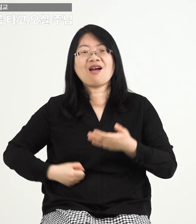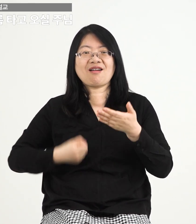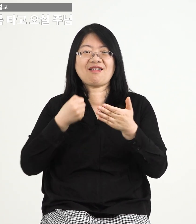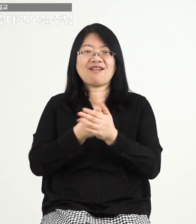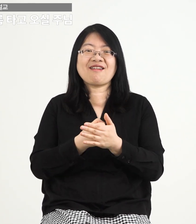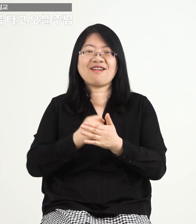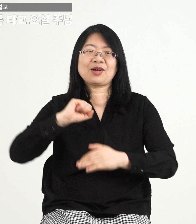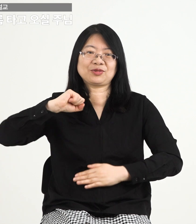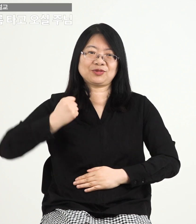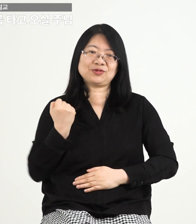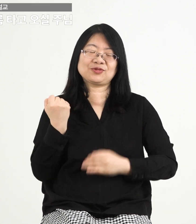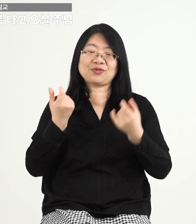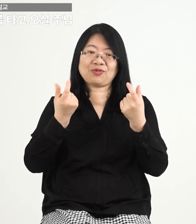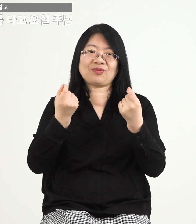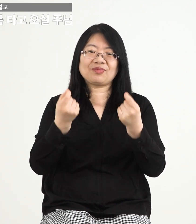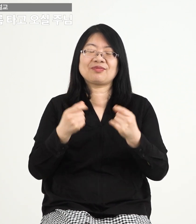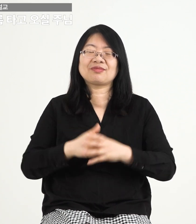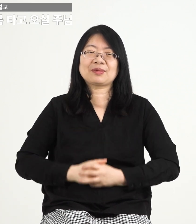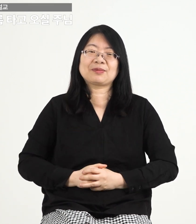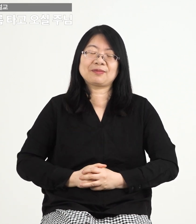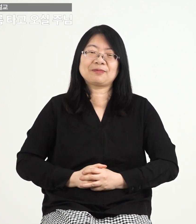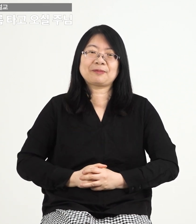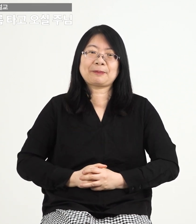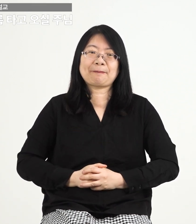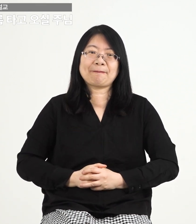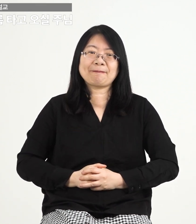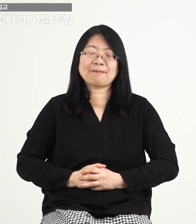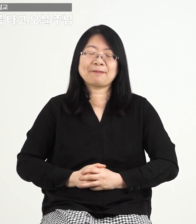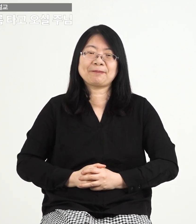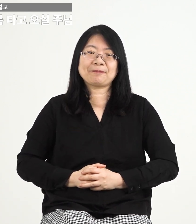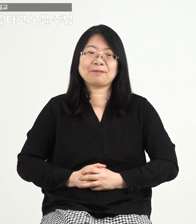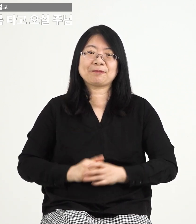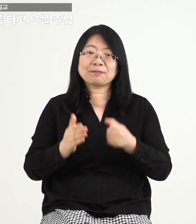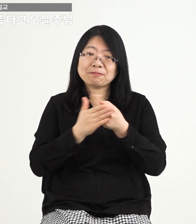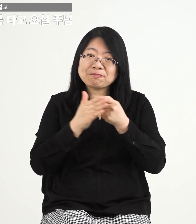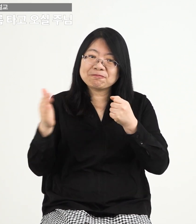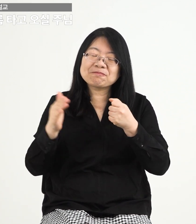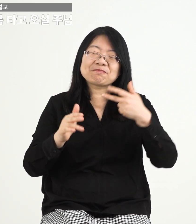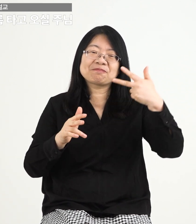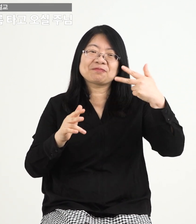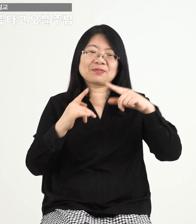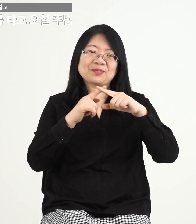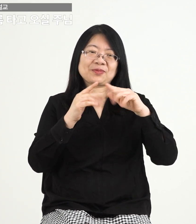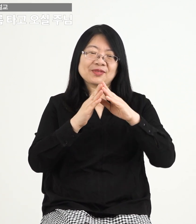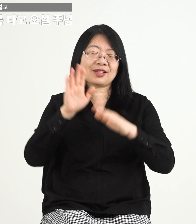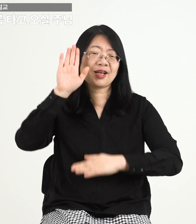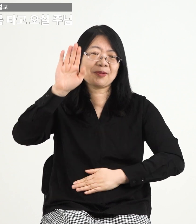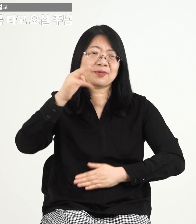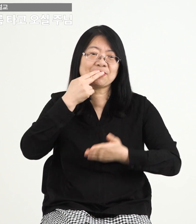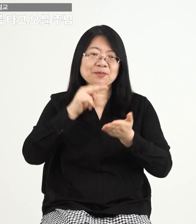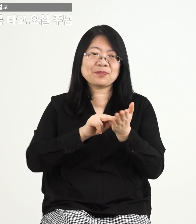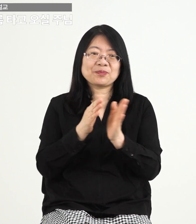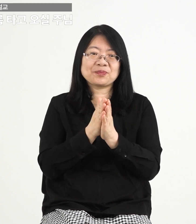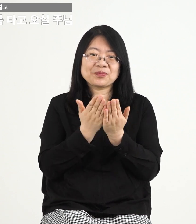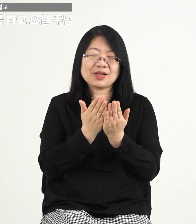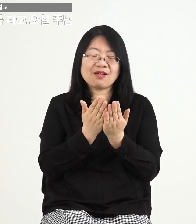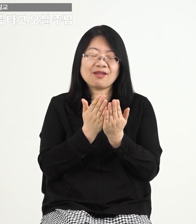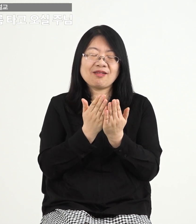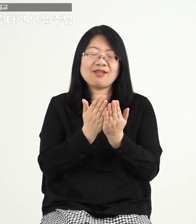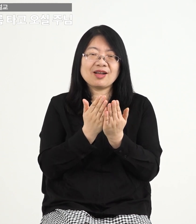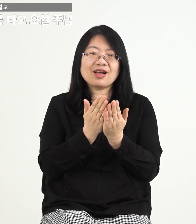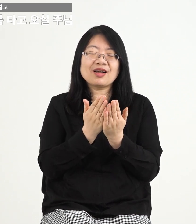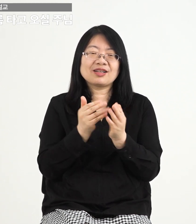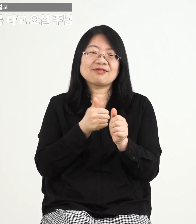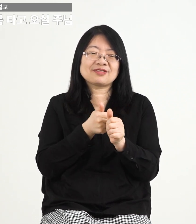용기고 순종입니다. 그래서 이 7개 앞으로 서신서를 우리가 따라가다